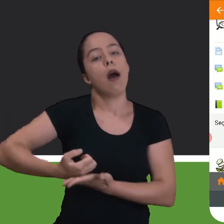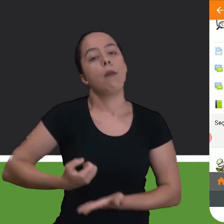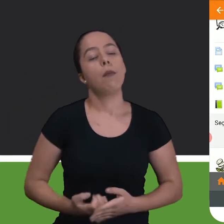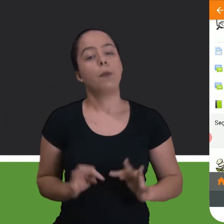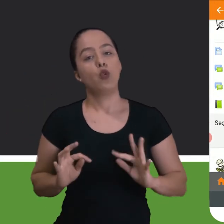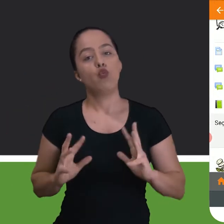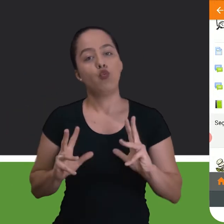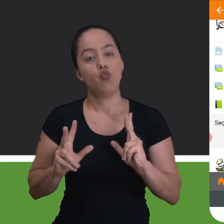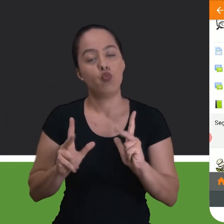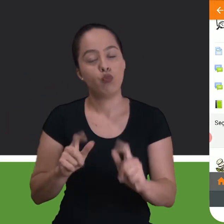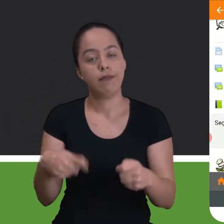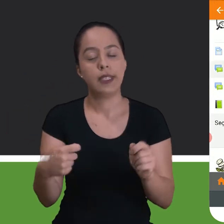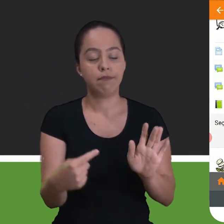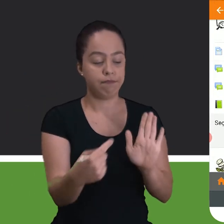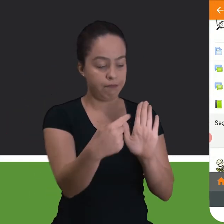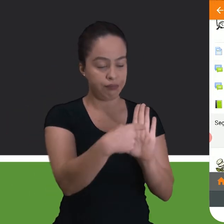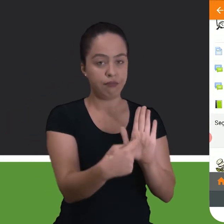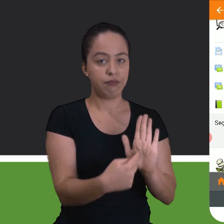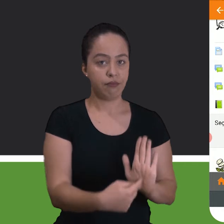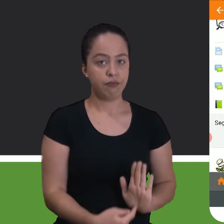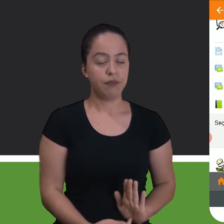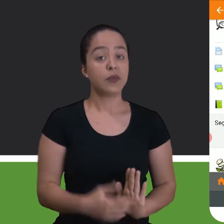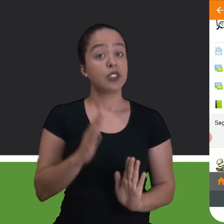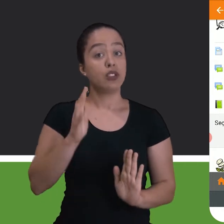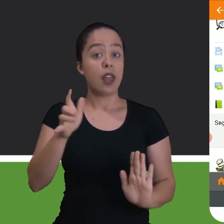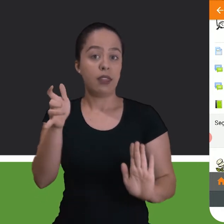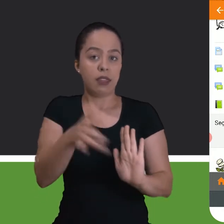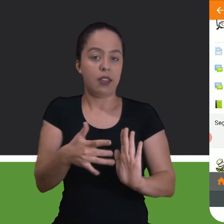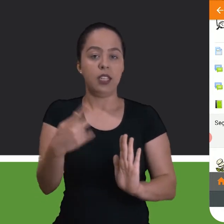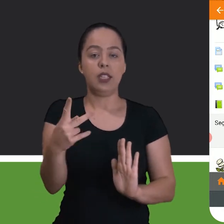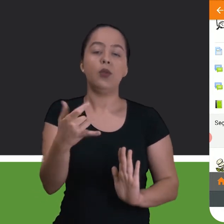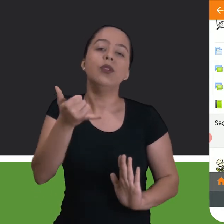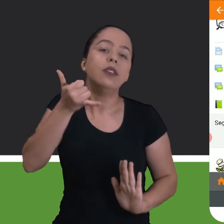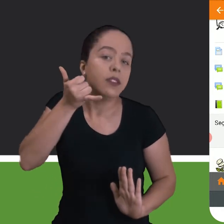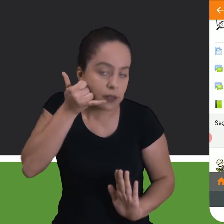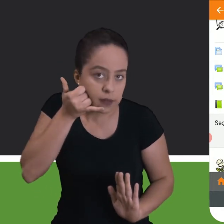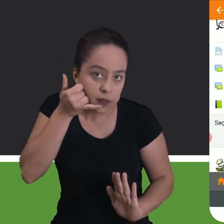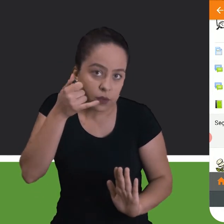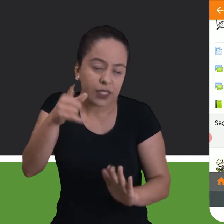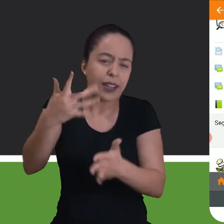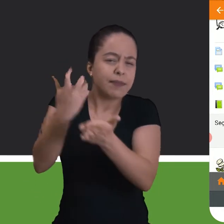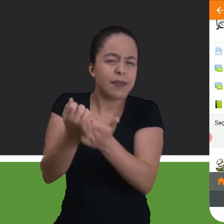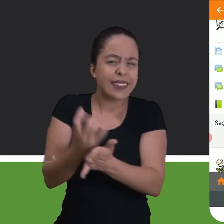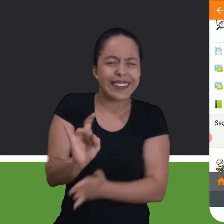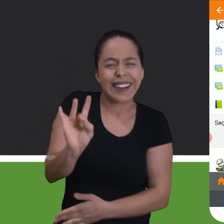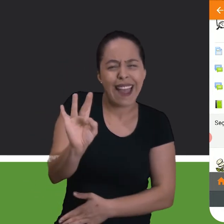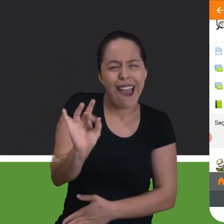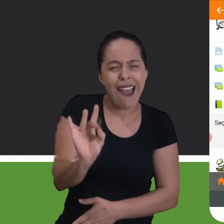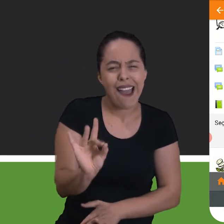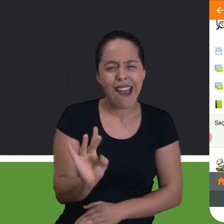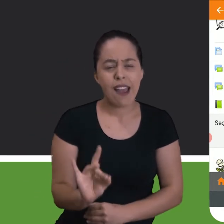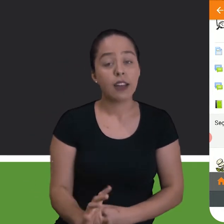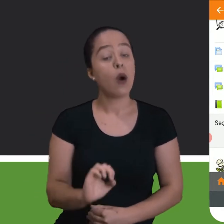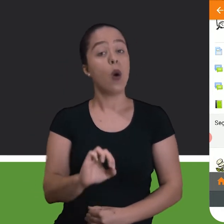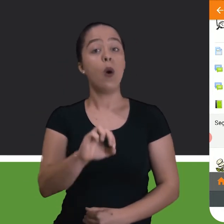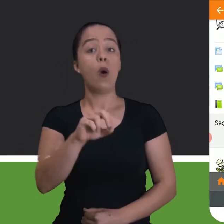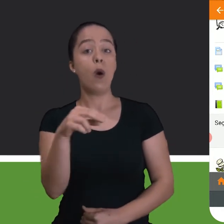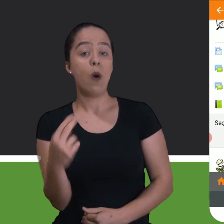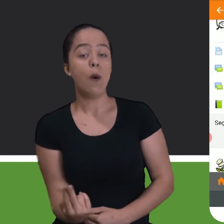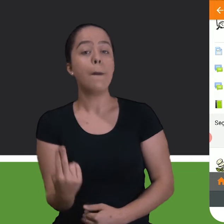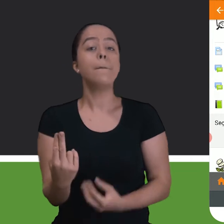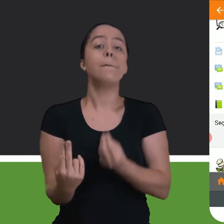você precisa clicar nesses ícones aqui significa que ele quem tá no seu celular então você pode fazer isso um por um